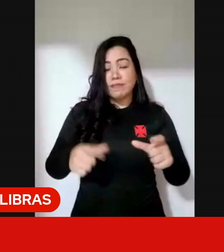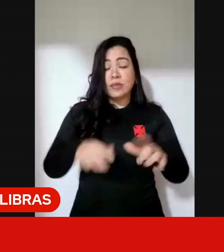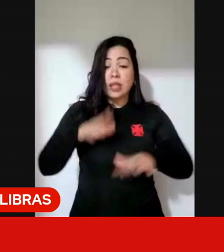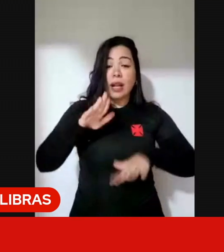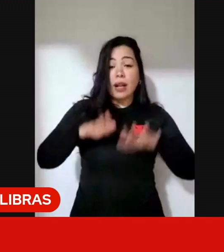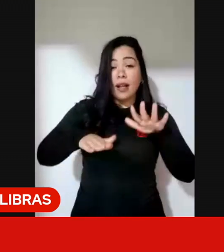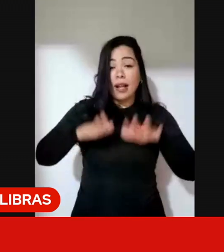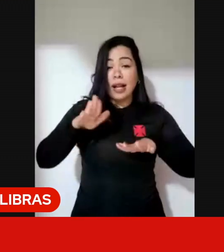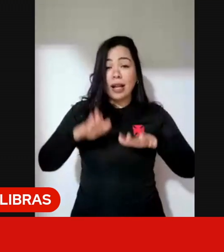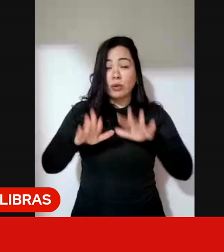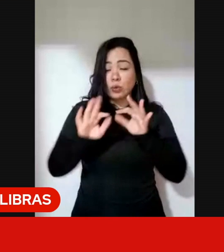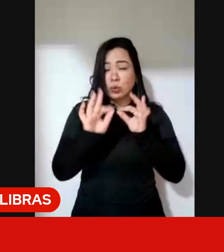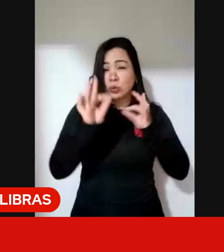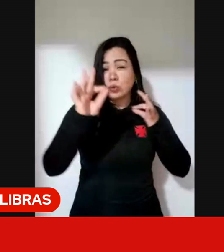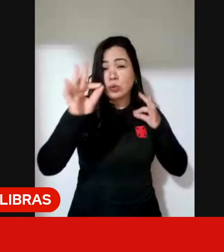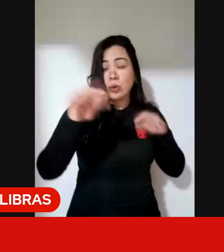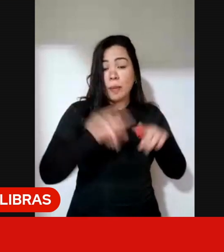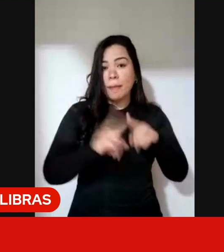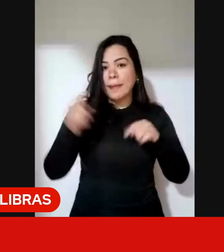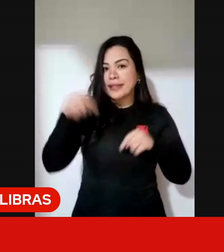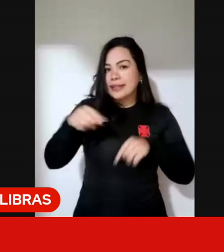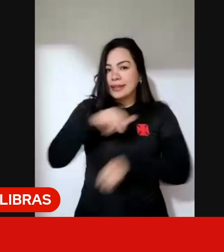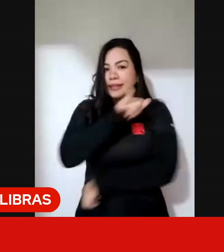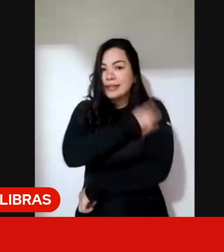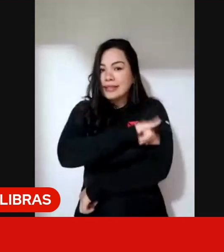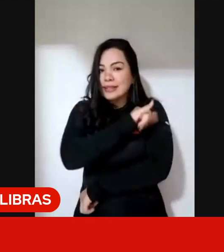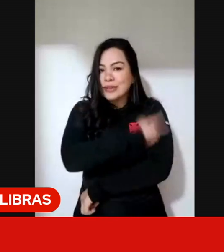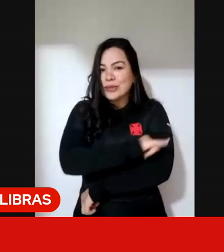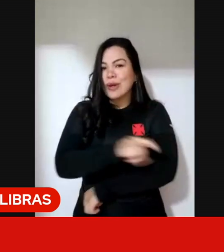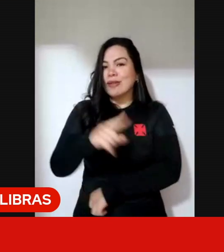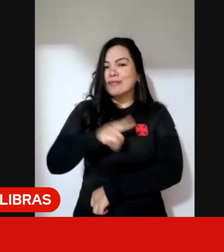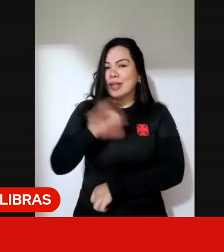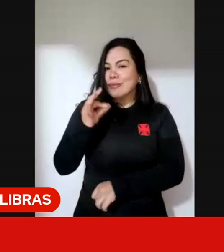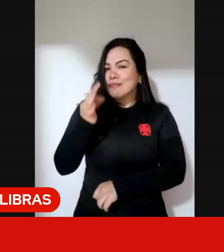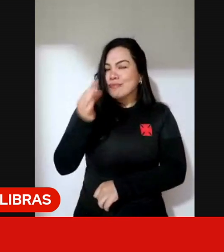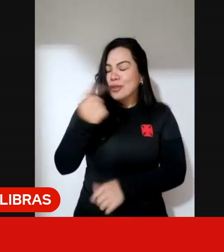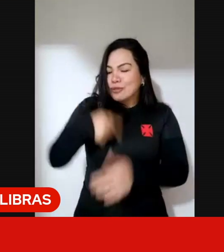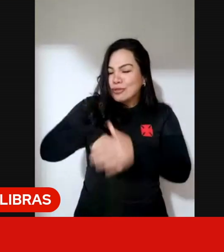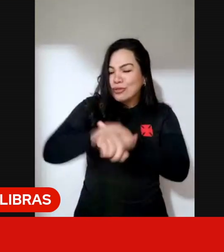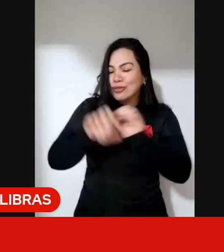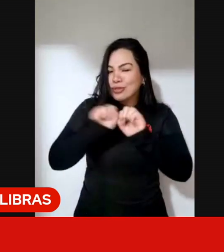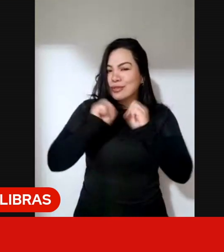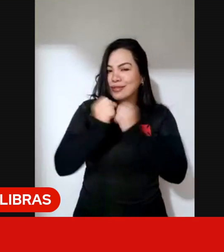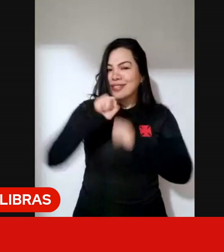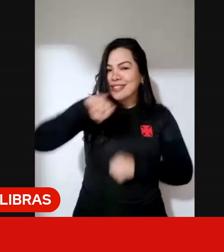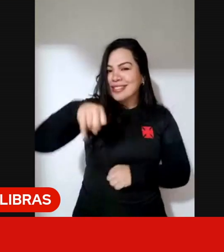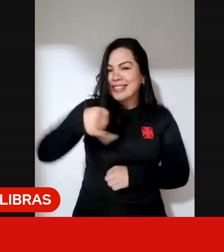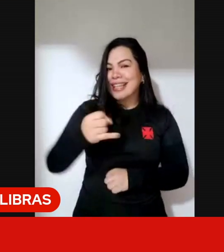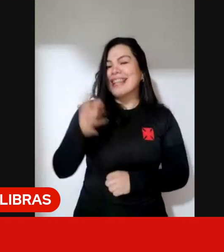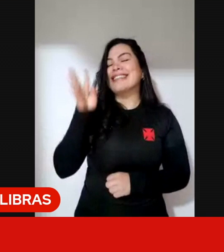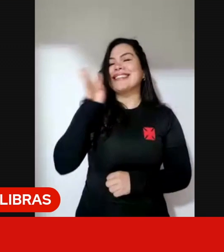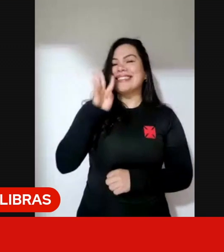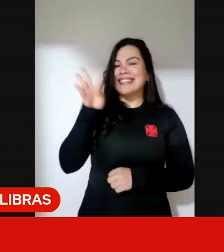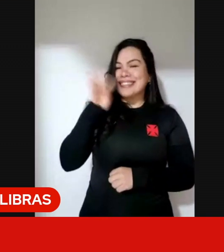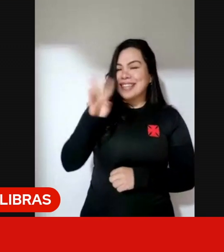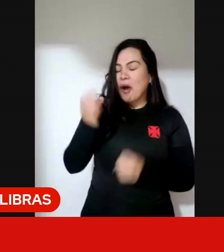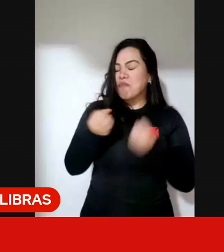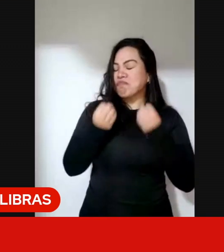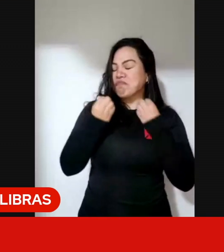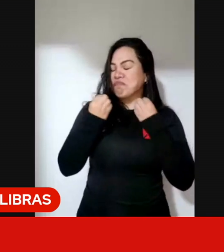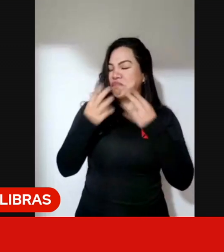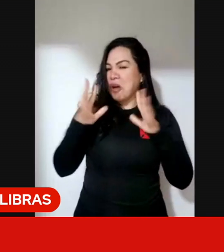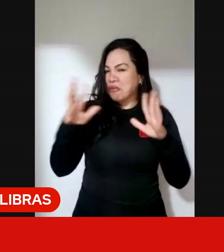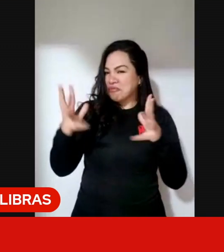ficam afastados, mas a gente aqui no Rio de Janeiro, quando tem a oportunidade de ir a São Januário, realmente é um